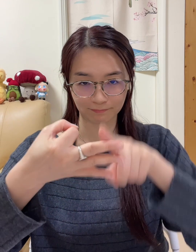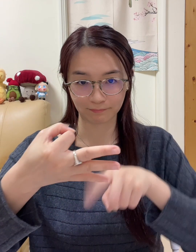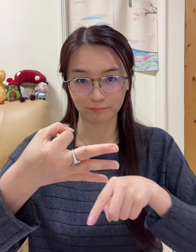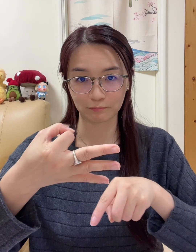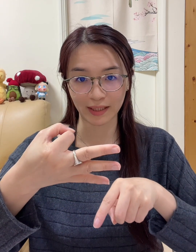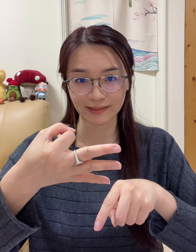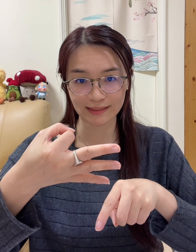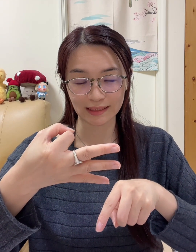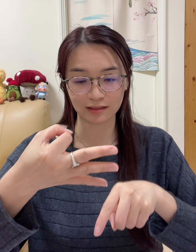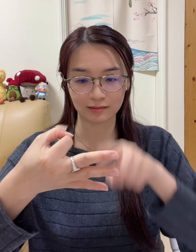名字，